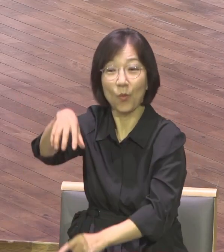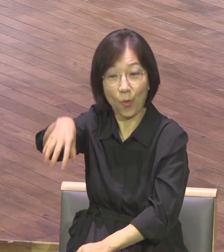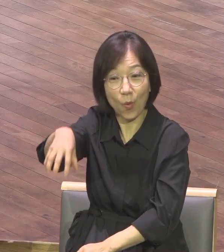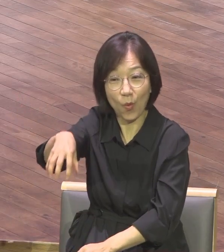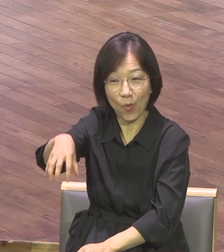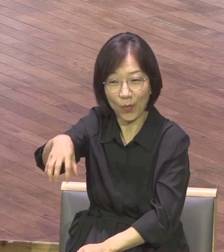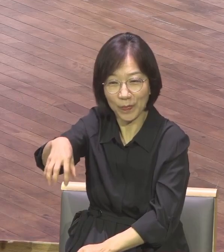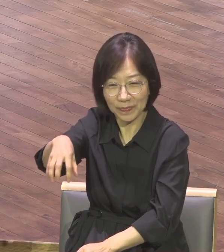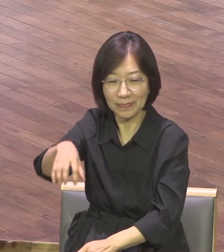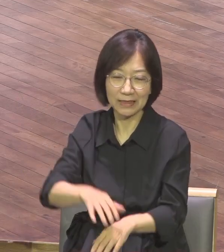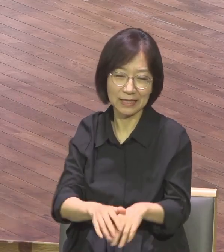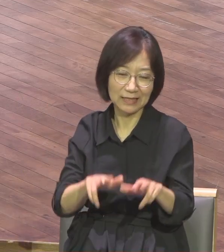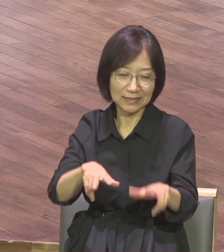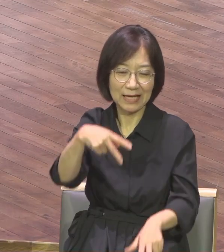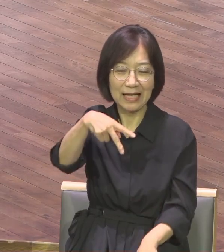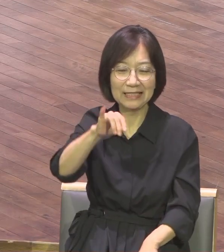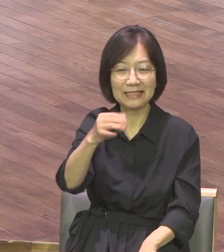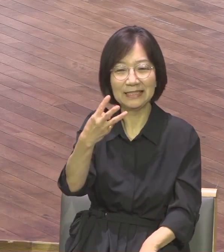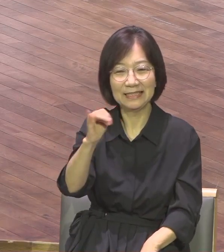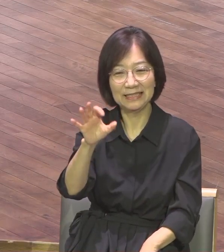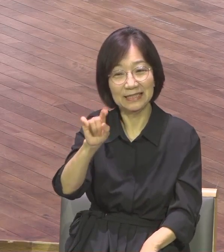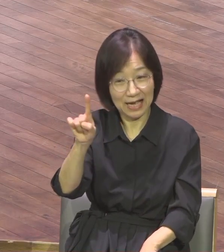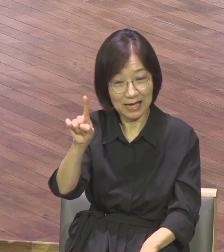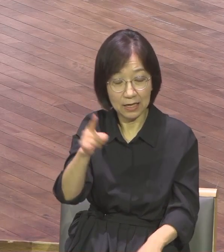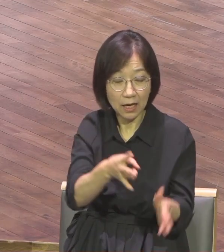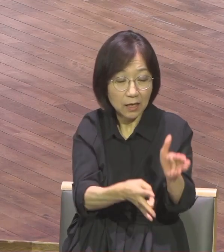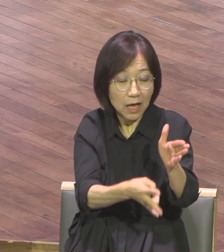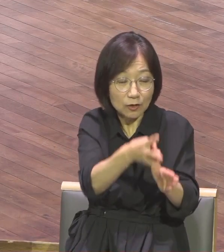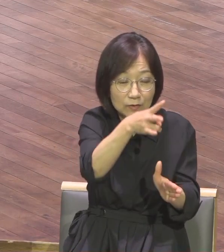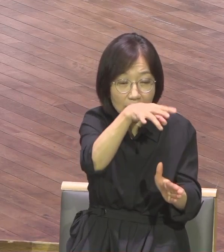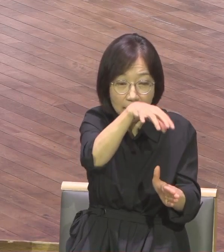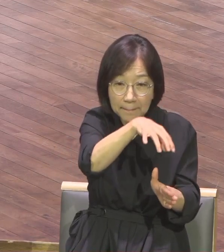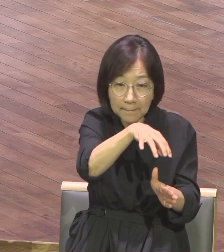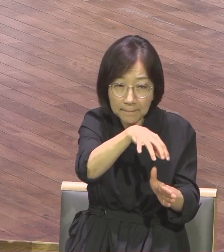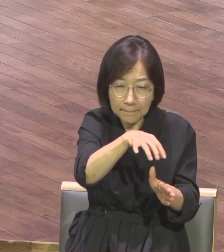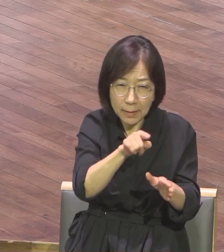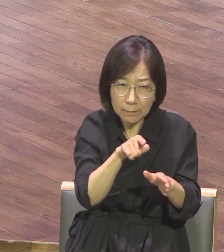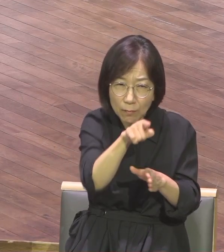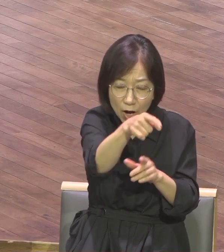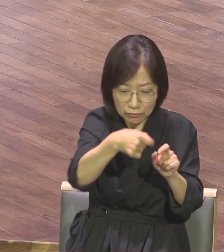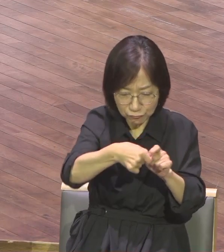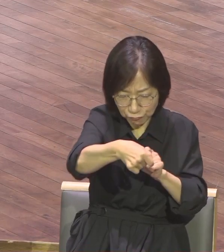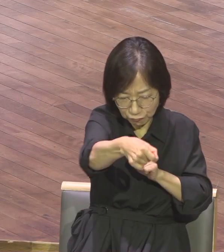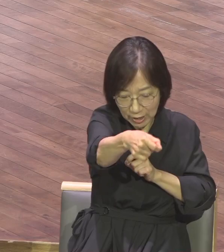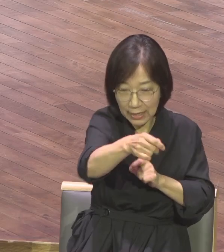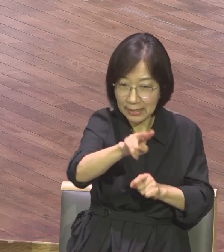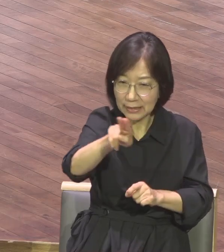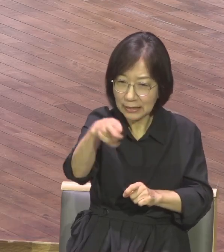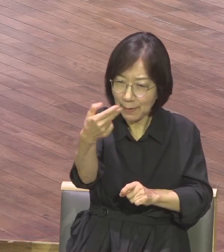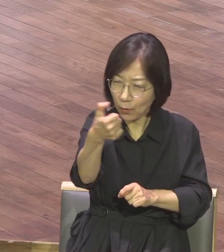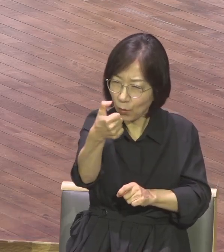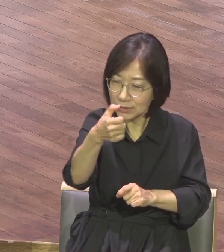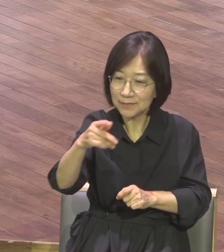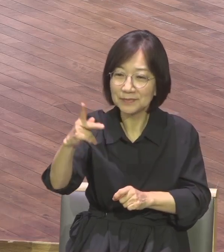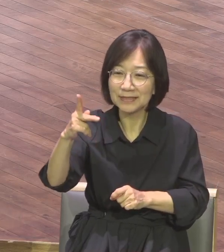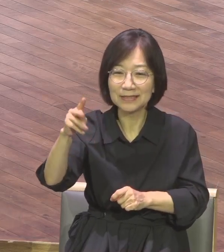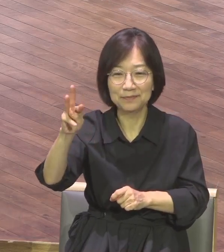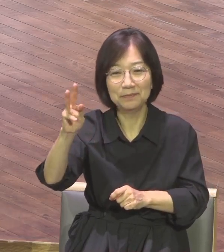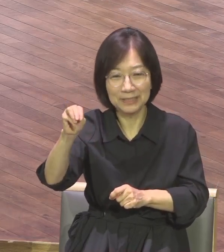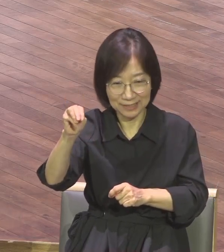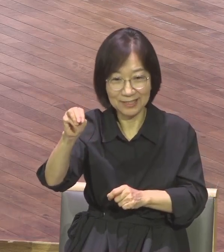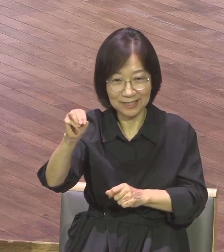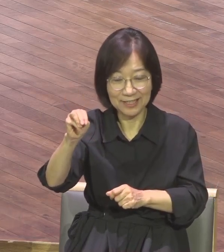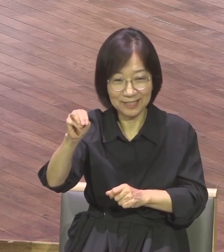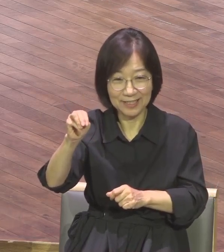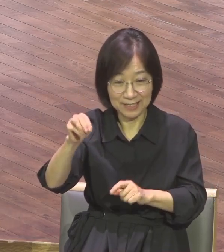자, 예루살렘에서 북쪽으로 지금 거리를 재보면 250km입니다.